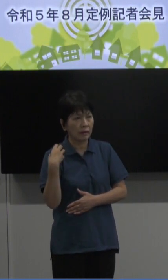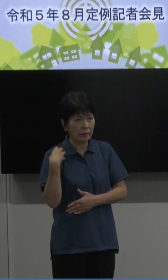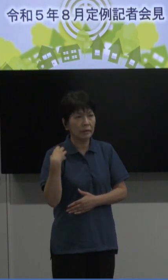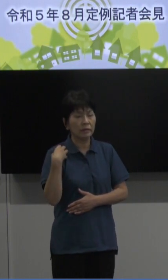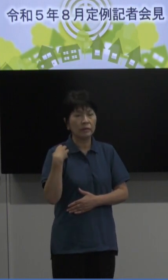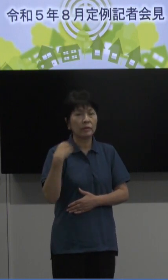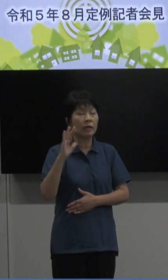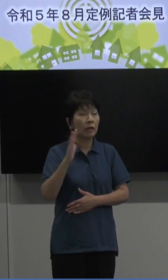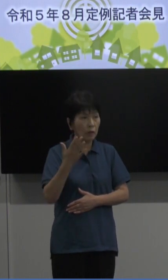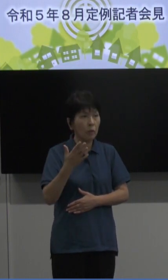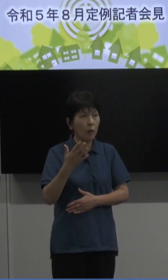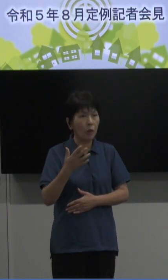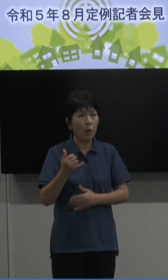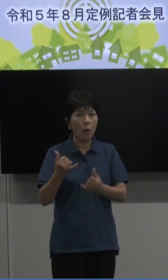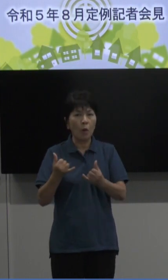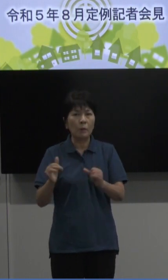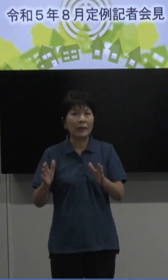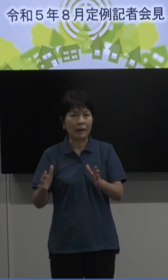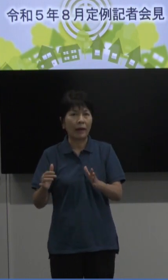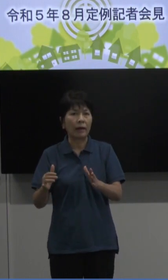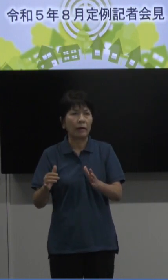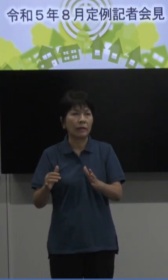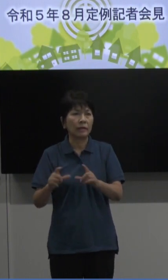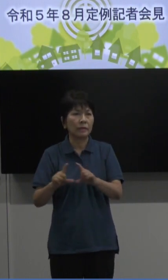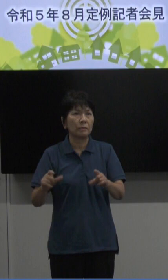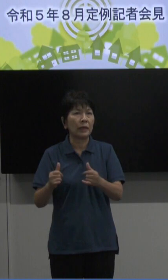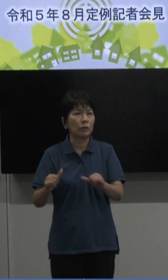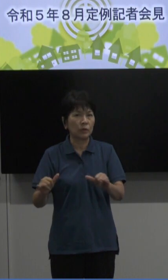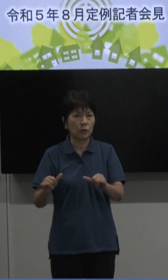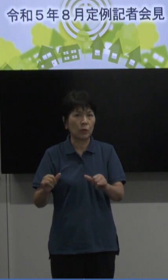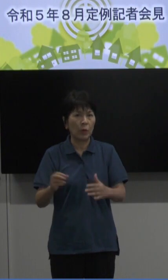中心に模索されているということなんでしょうか。 うんうん、